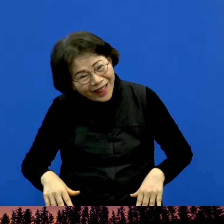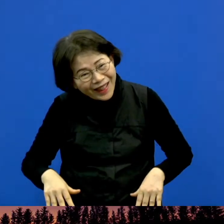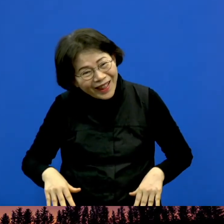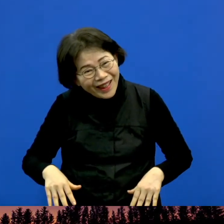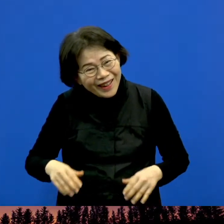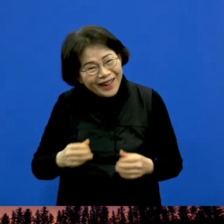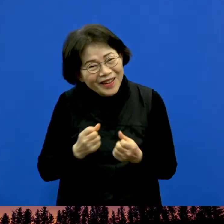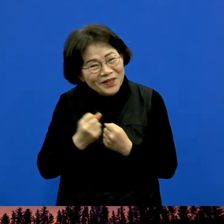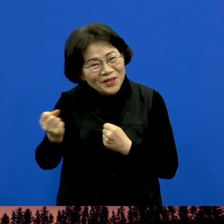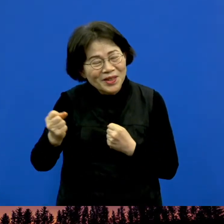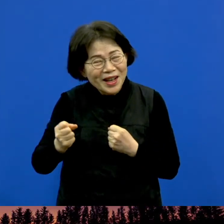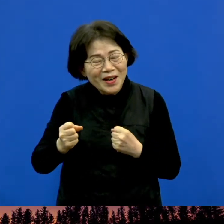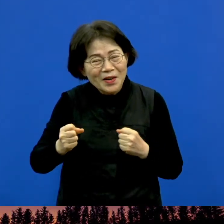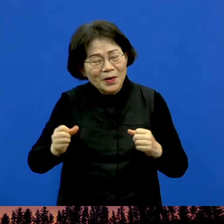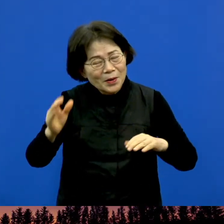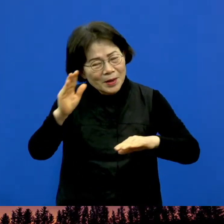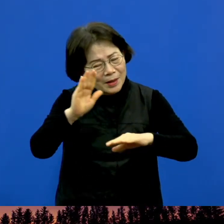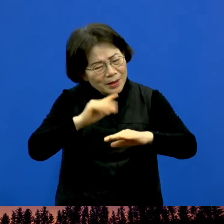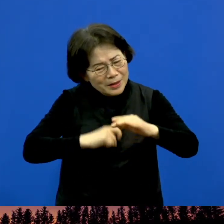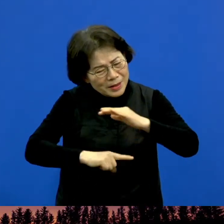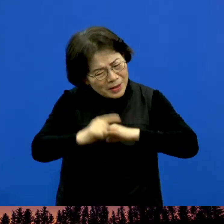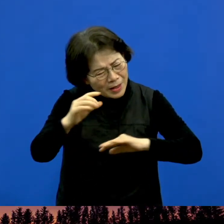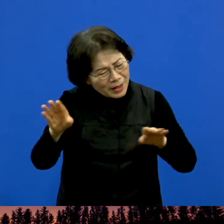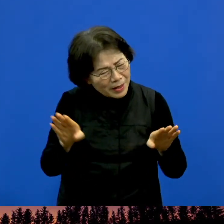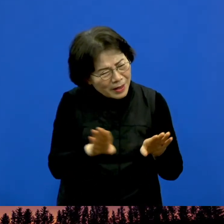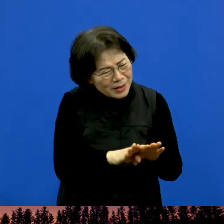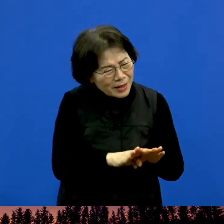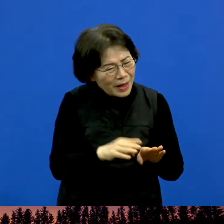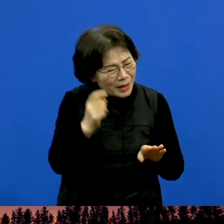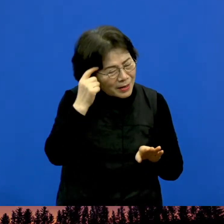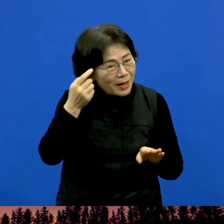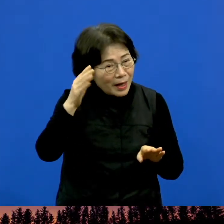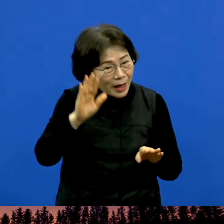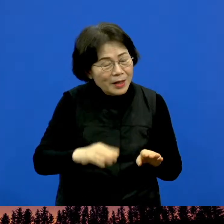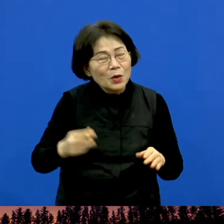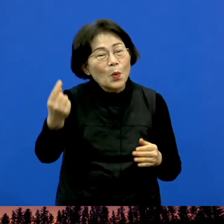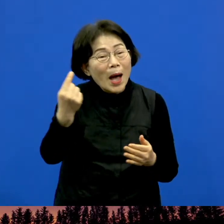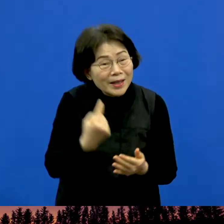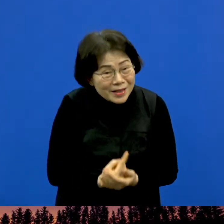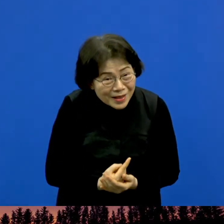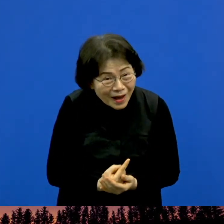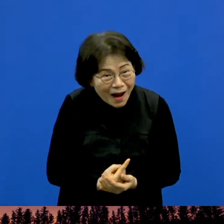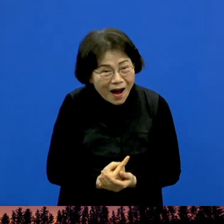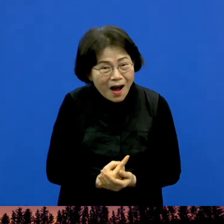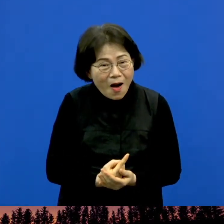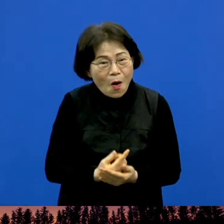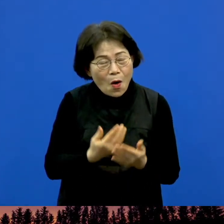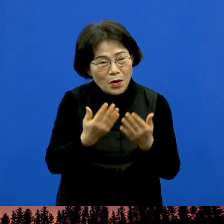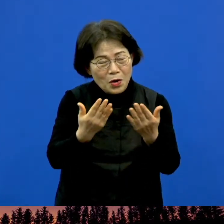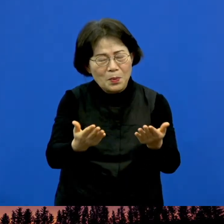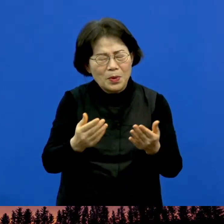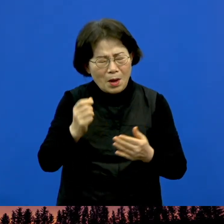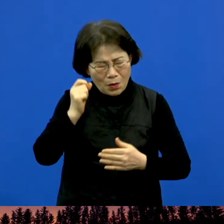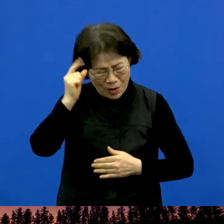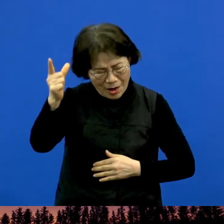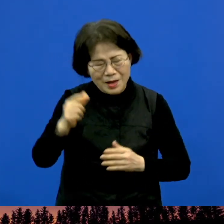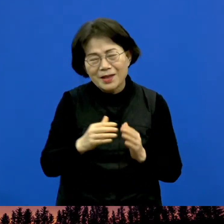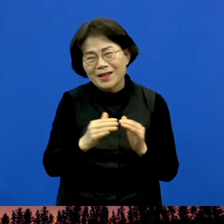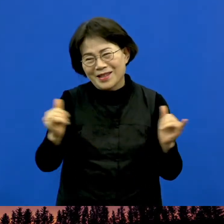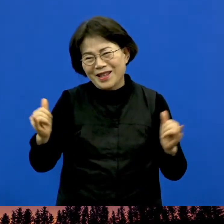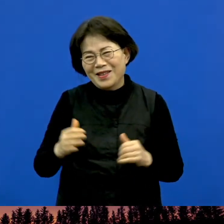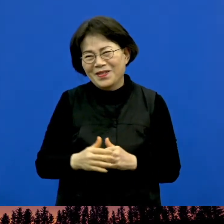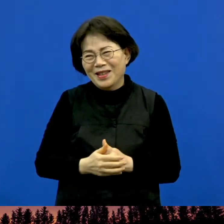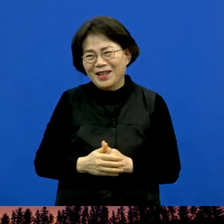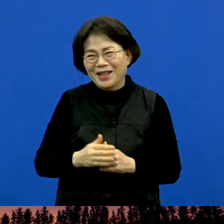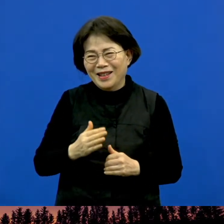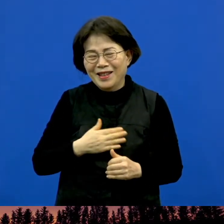피곤해서 좀 저녁에는 안 오셔야 되는데 이렇게 그래 저녁에 오시네. 여러분들이 안 오면 나도 안 나올 텐데.